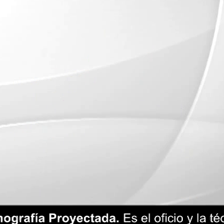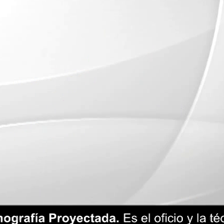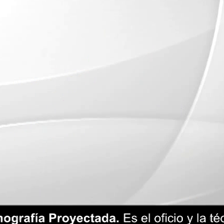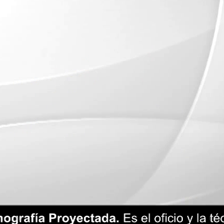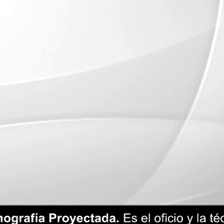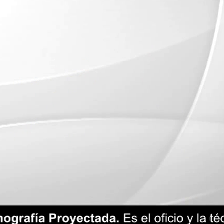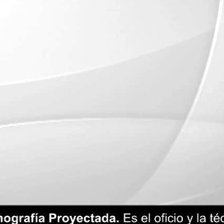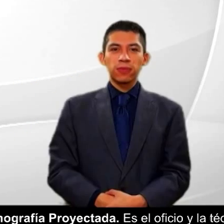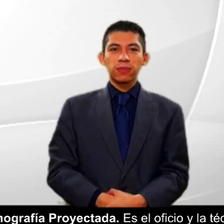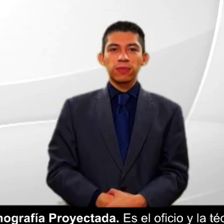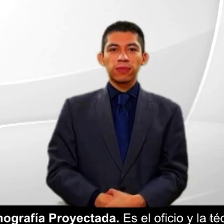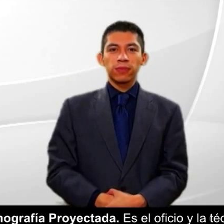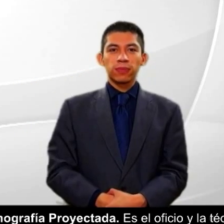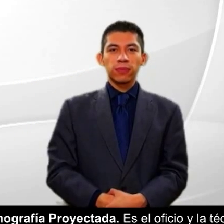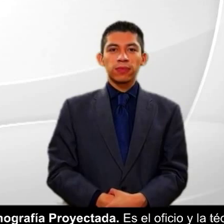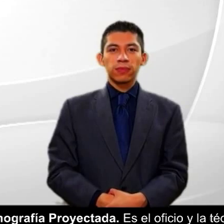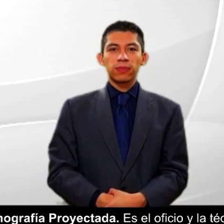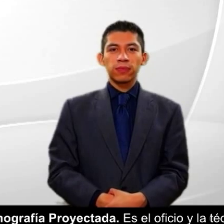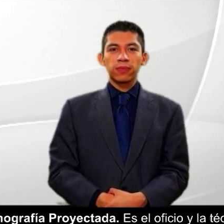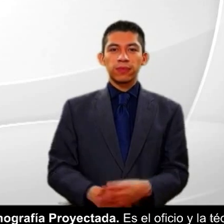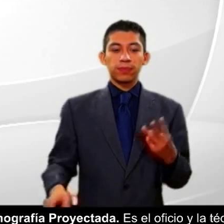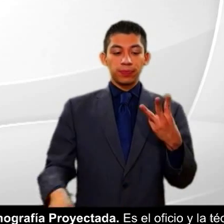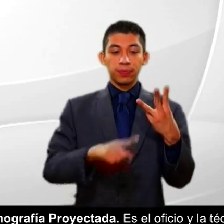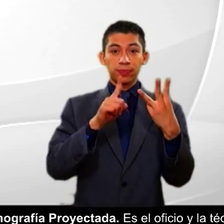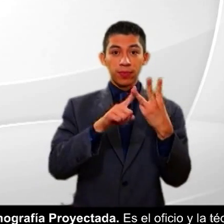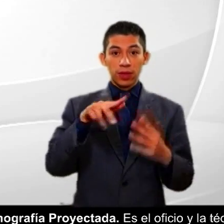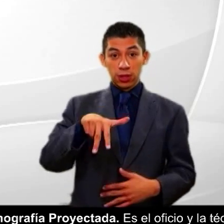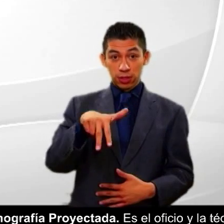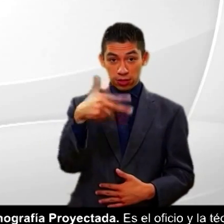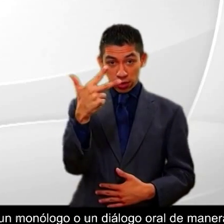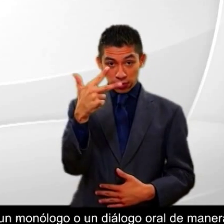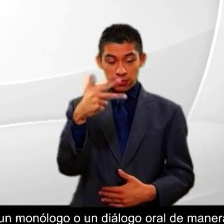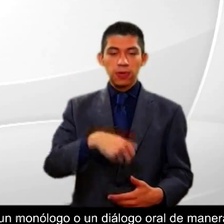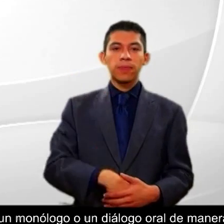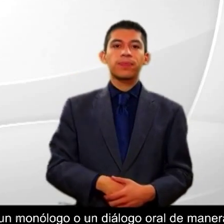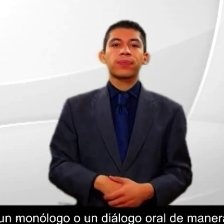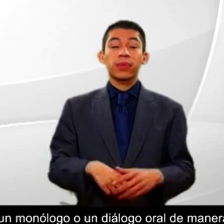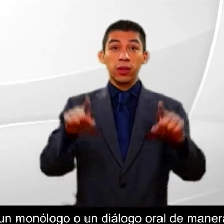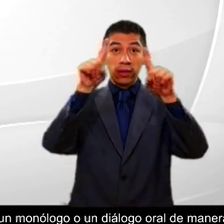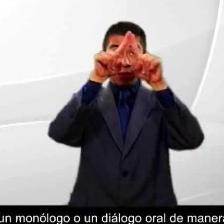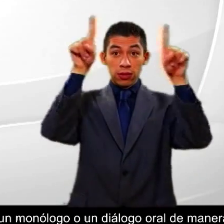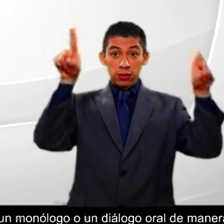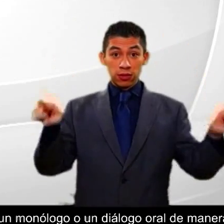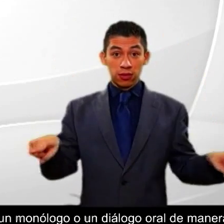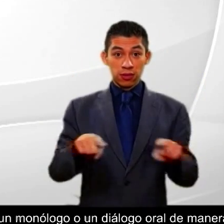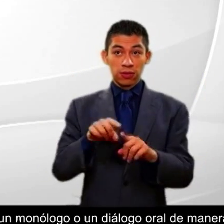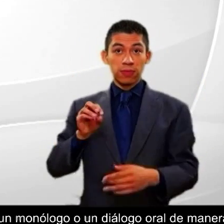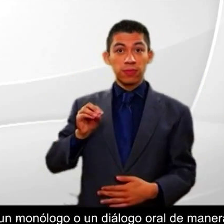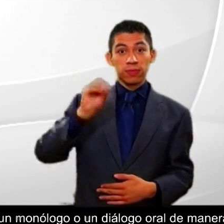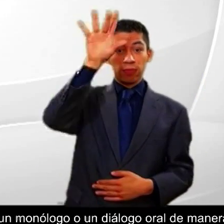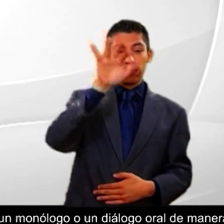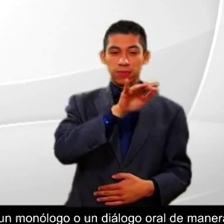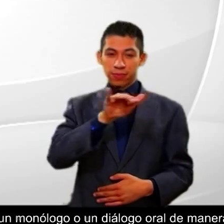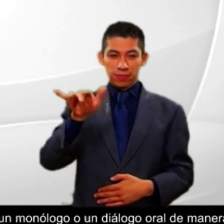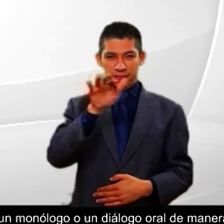13. Estelografía proyectada Es el oficio y la técnica de transcribir un monólogo o un diálogo oral De manera